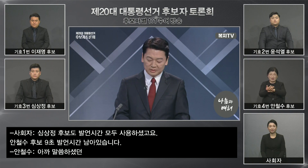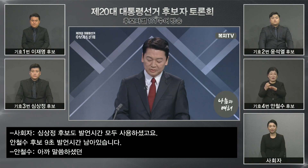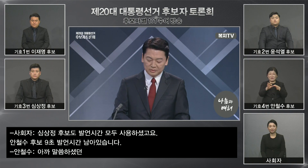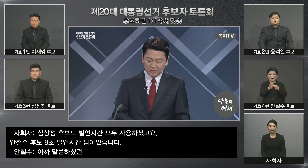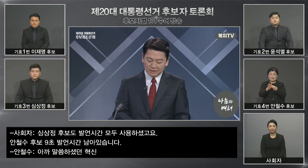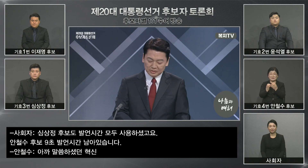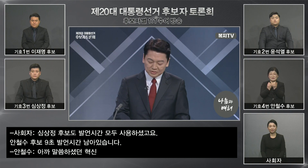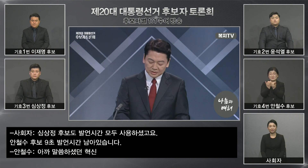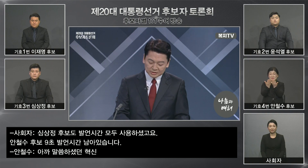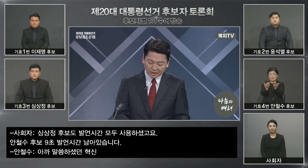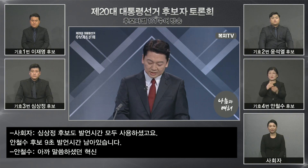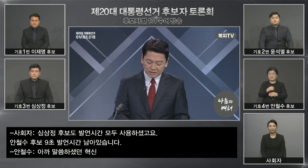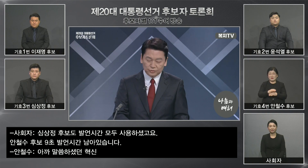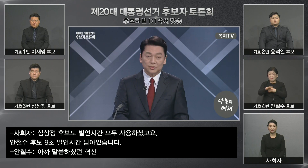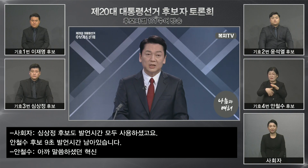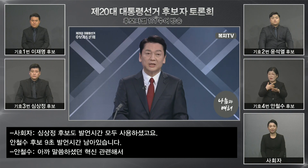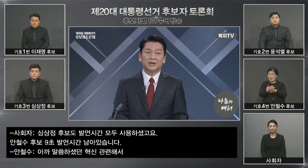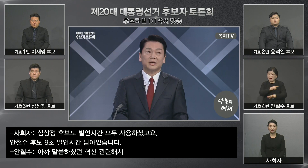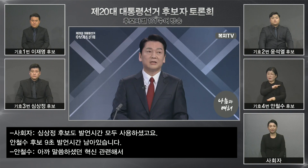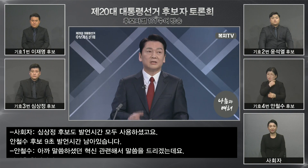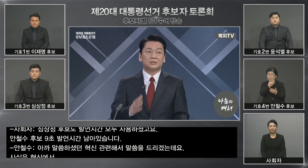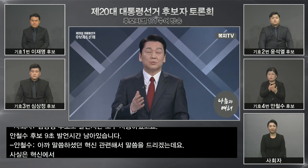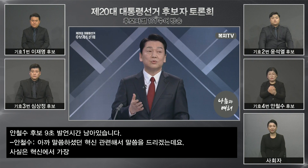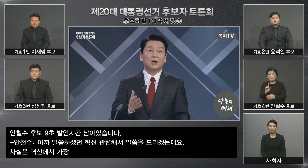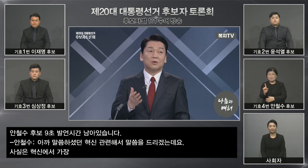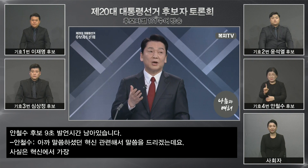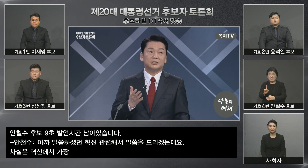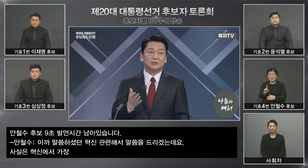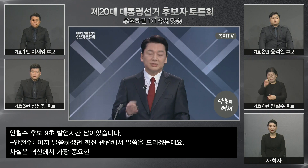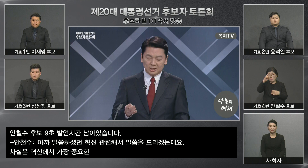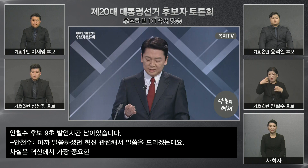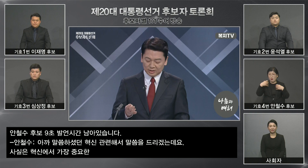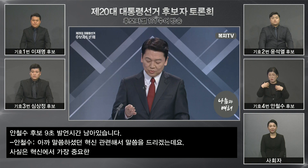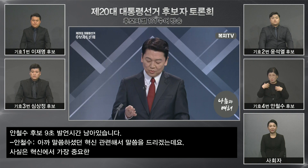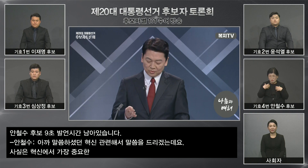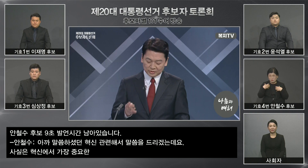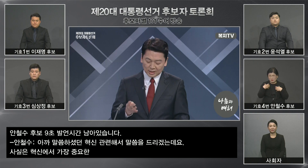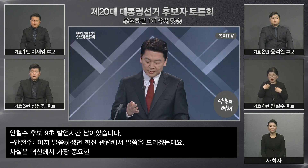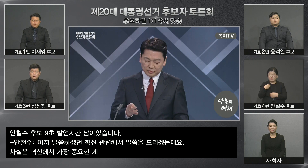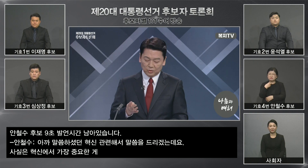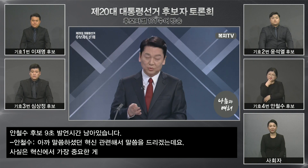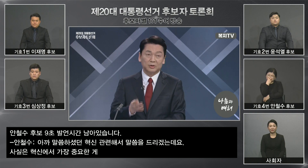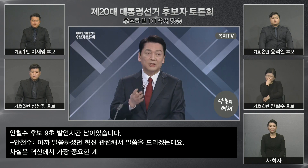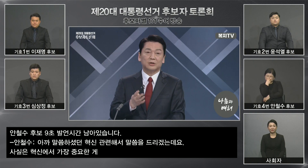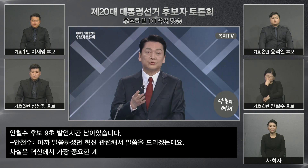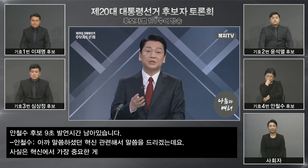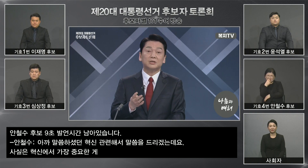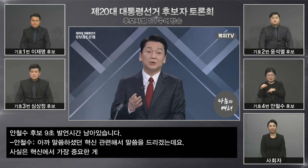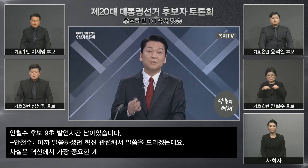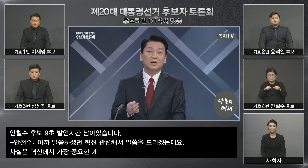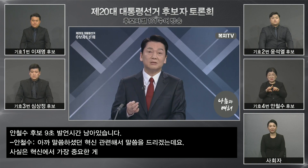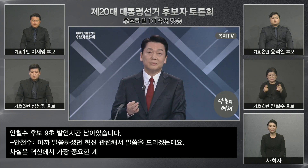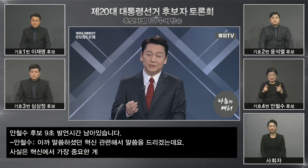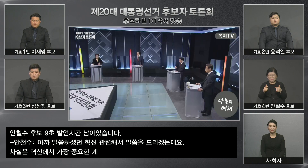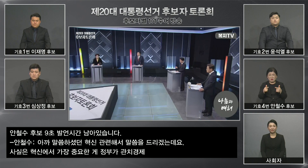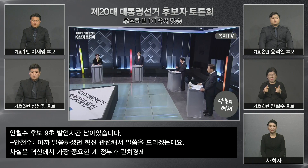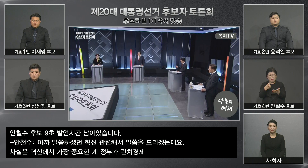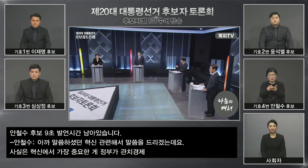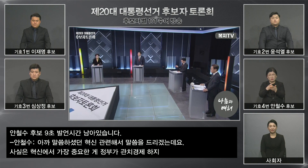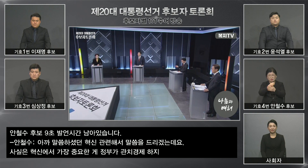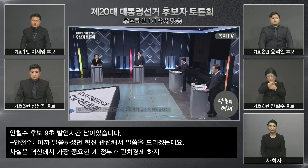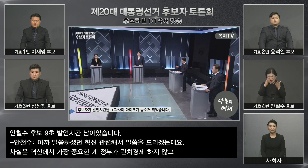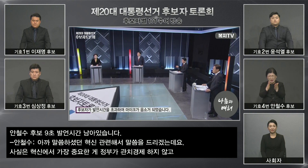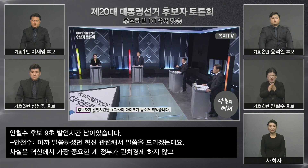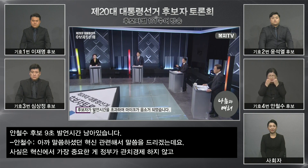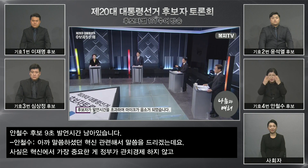말씀드리겠는데요. 사실은 혁신에서 가장 중요한 게 정부가 관치경제하지 않고 그다음에 또 규제를 혁파하는 겁니다.